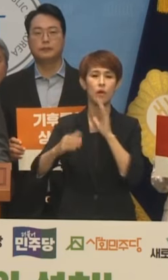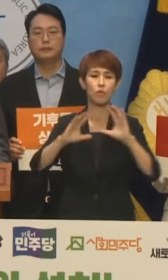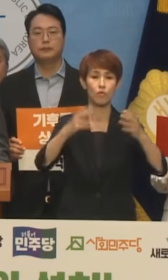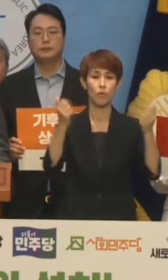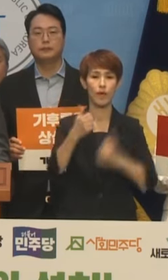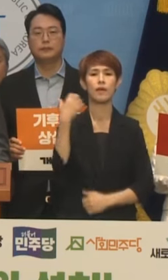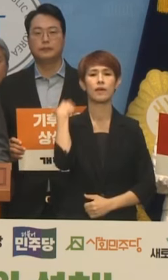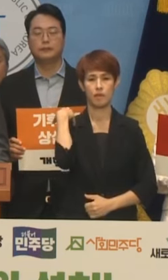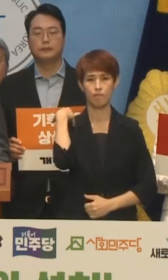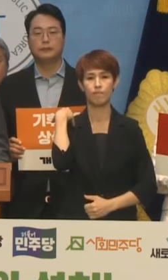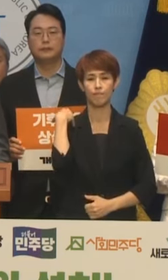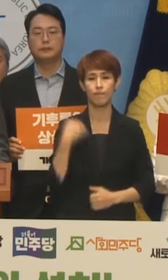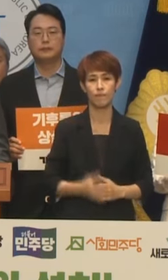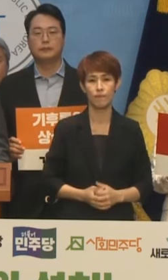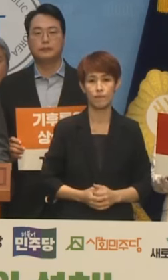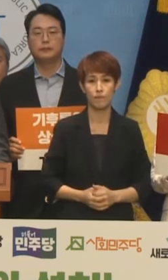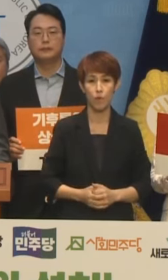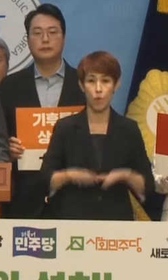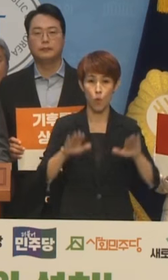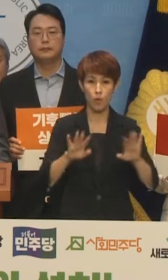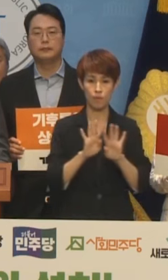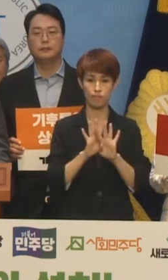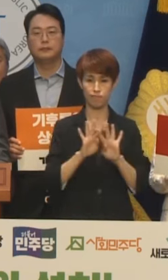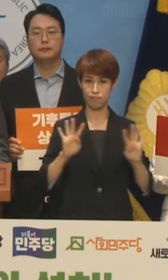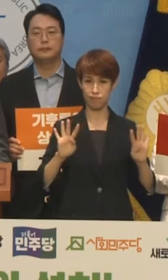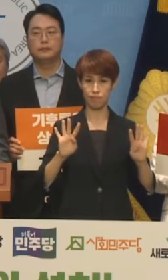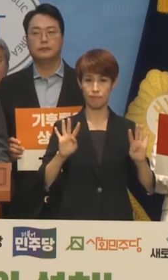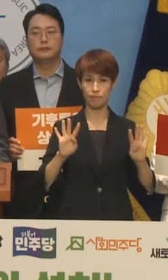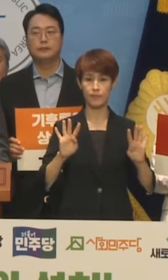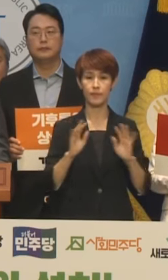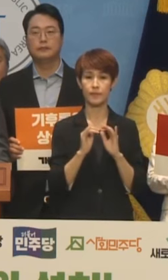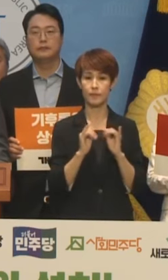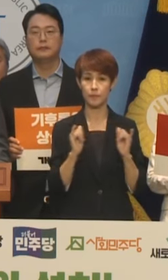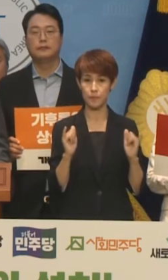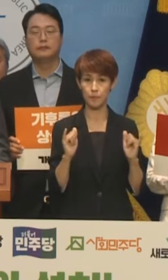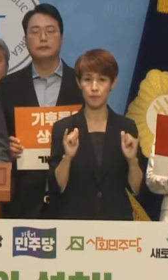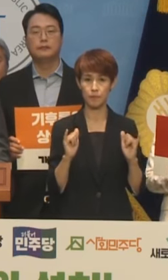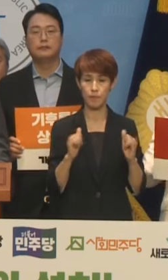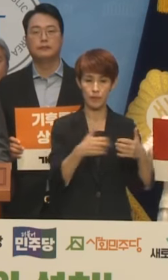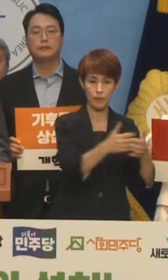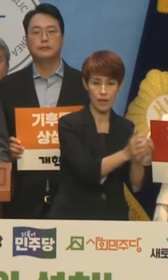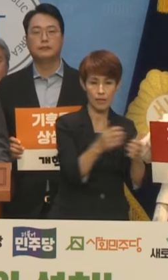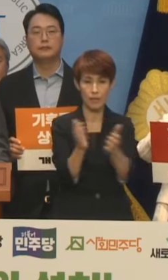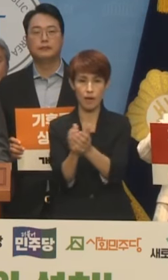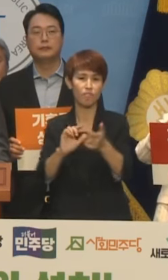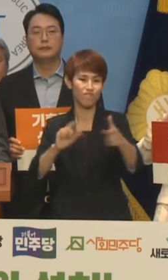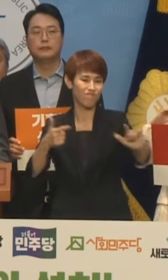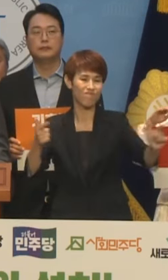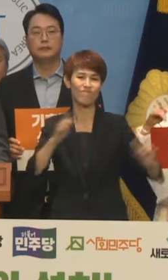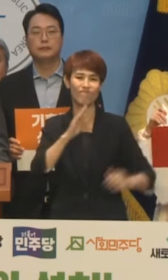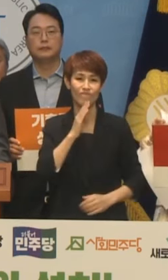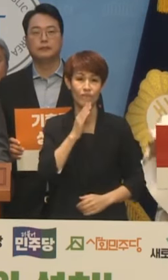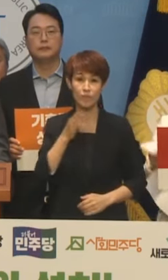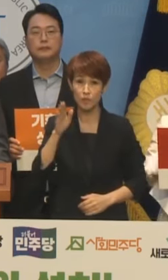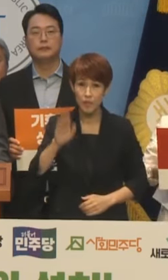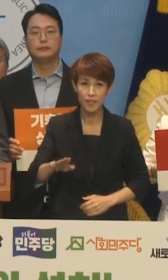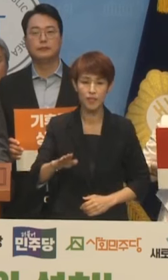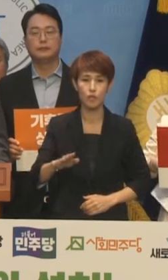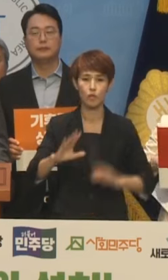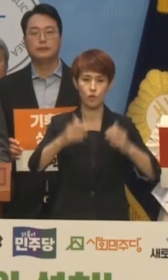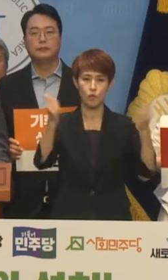책무일 것입니다. 이 자리에 함께 서 있는 당선인들은 소속된 정당은 다르지만 새로운 국회의